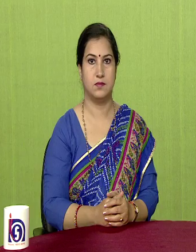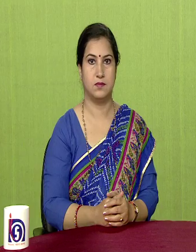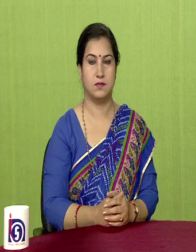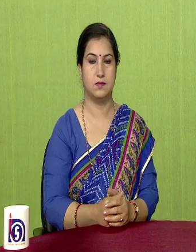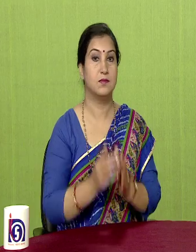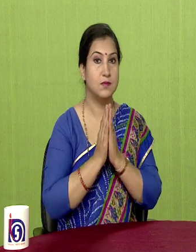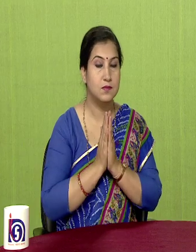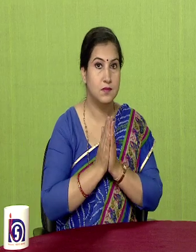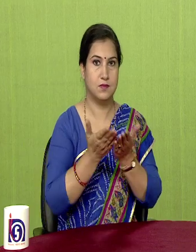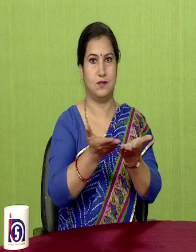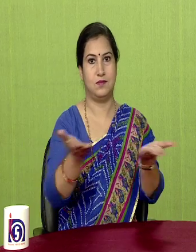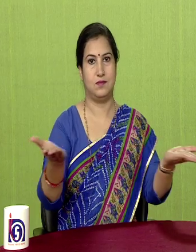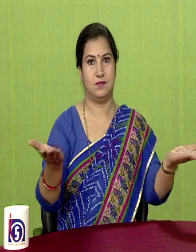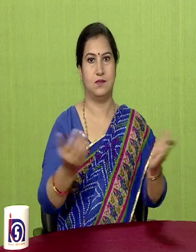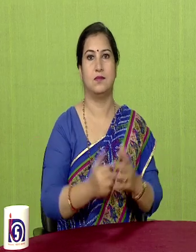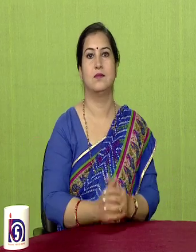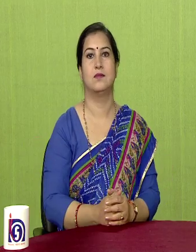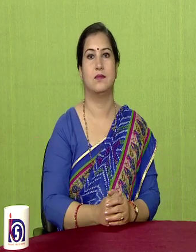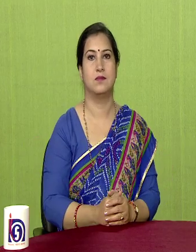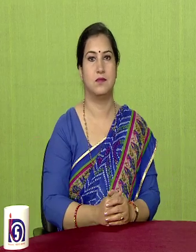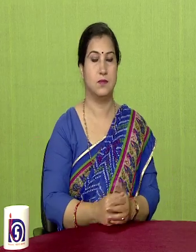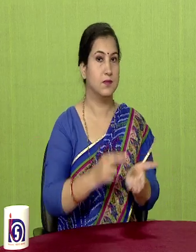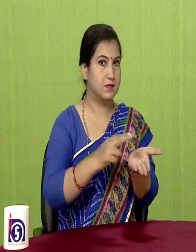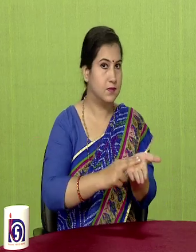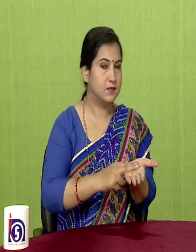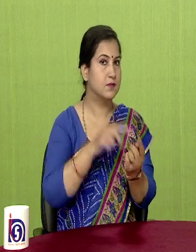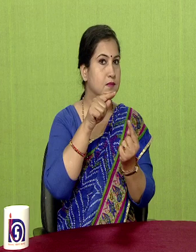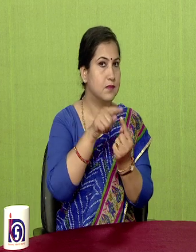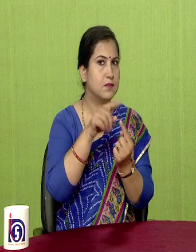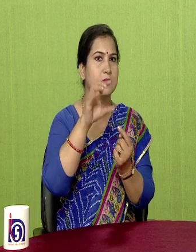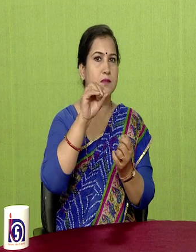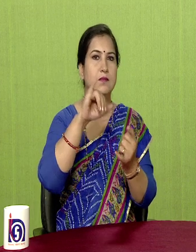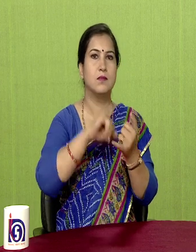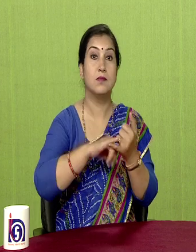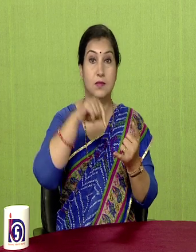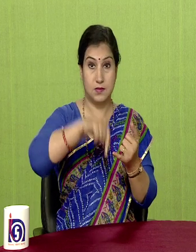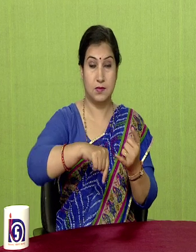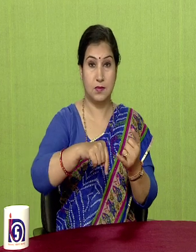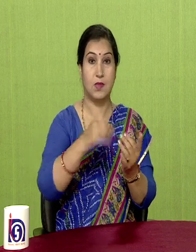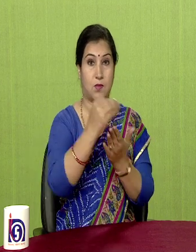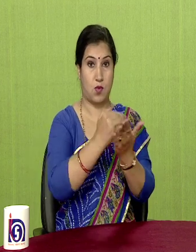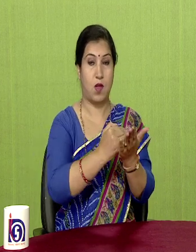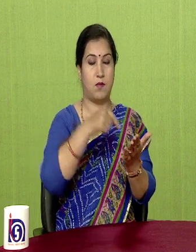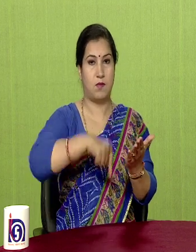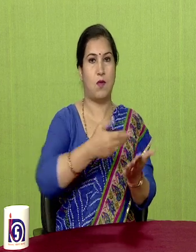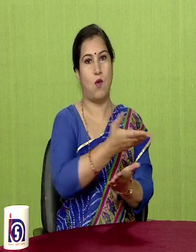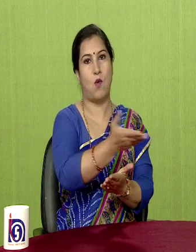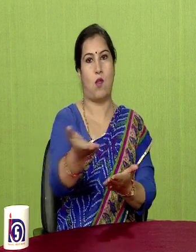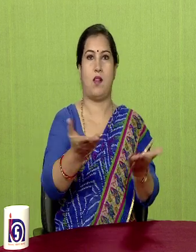नमस्कार। राष्ट्रीय मुक्त विद्यालयी शिक्षा संस्थान के उच्चतर माध्यमिक स्तर पर हिंदी विषय